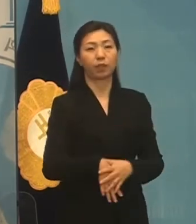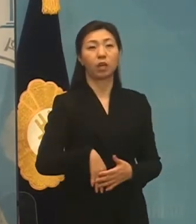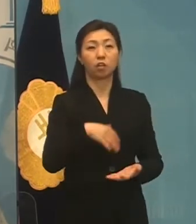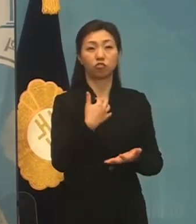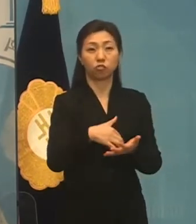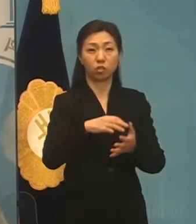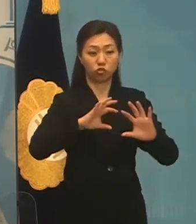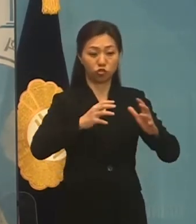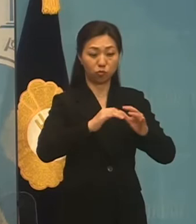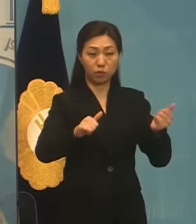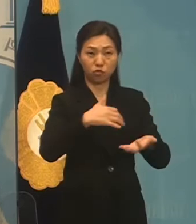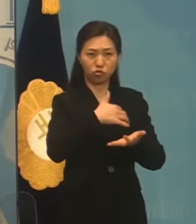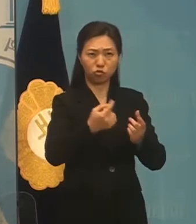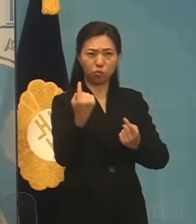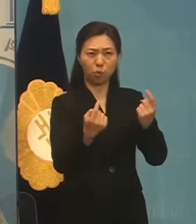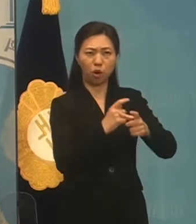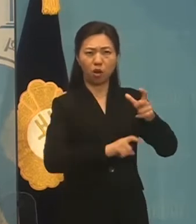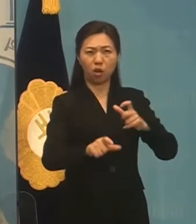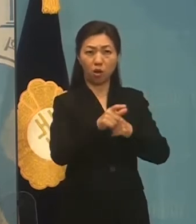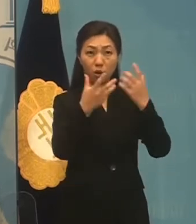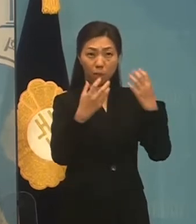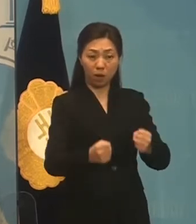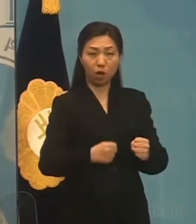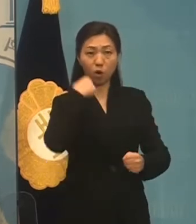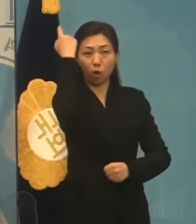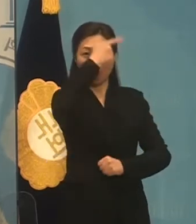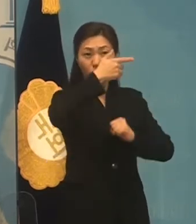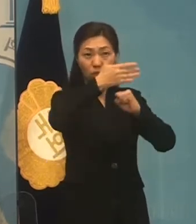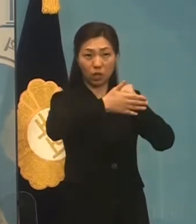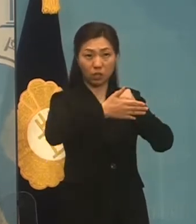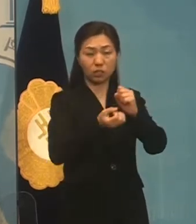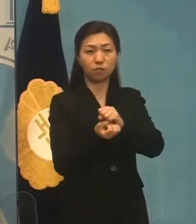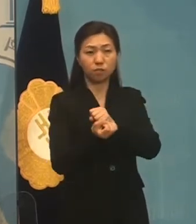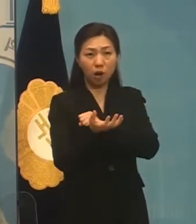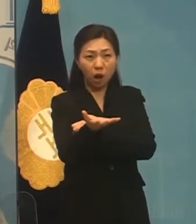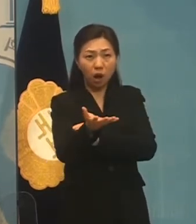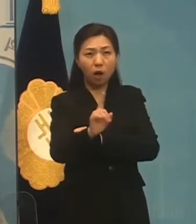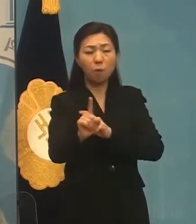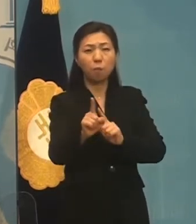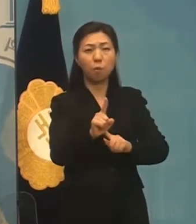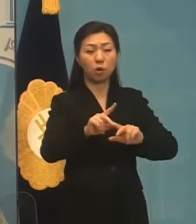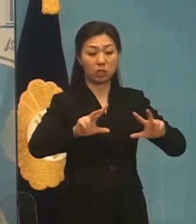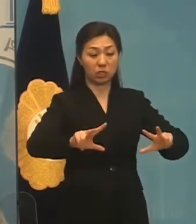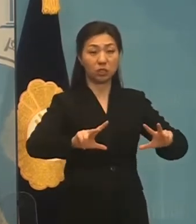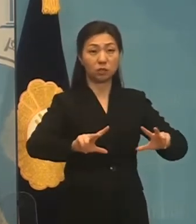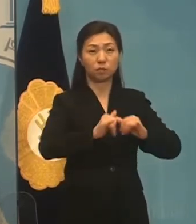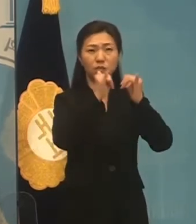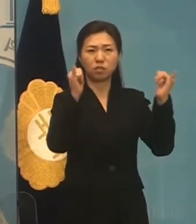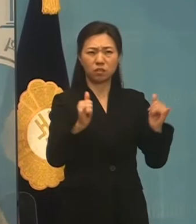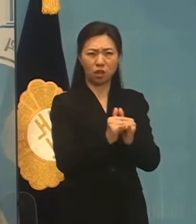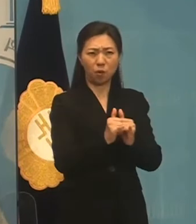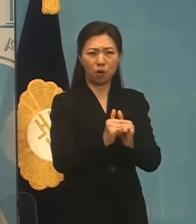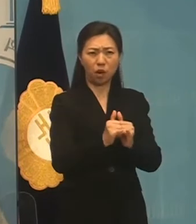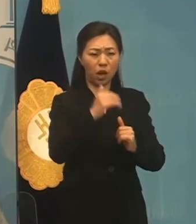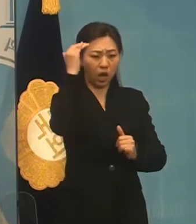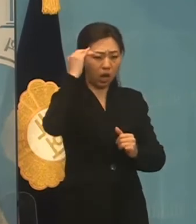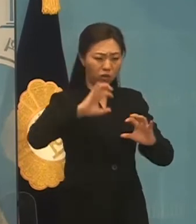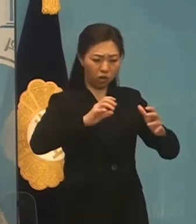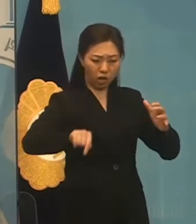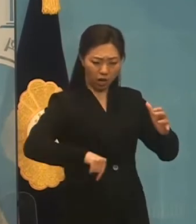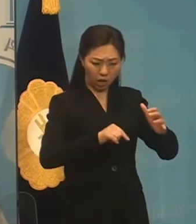인구수를 훌쩍 넘는 얼굴 사진 유출 숫자는 해당 사건이 국내를 넘어 국제적 문제이기도 하다는